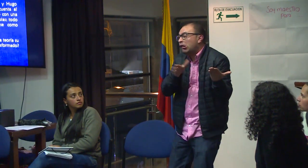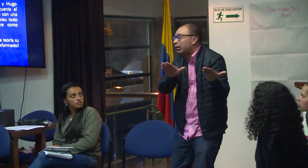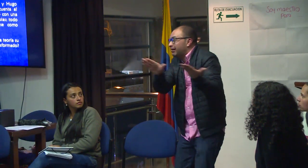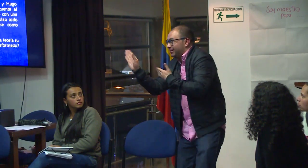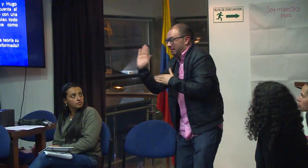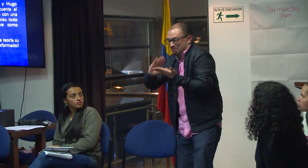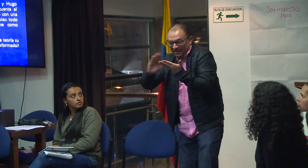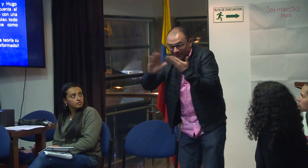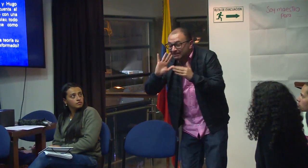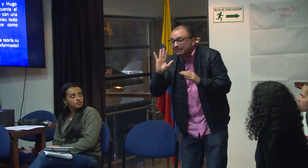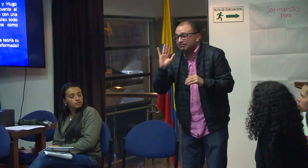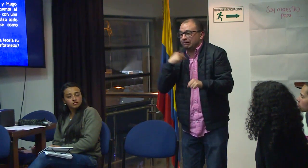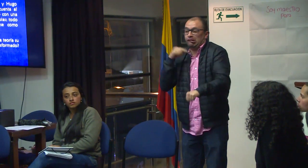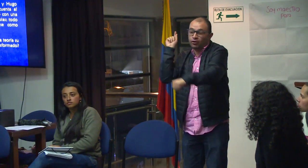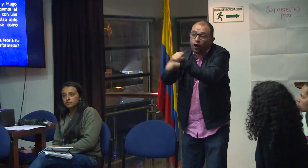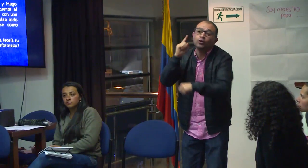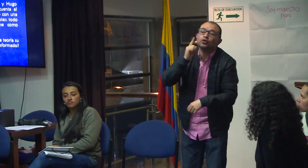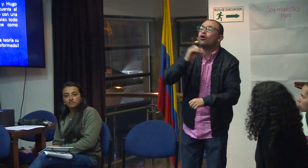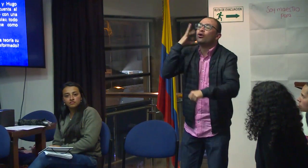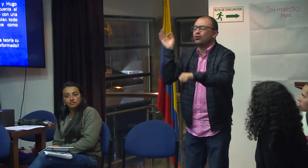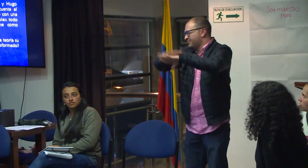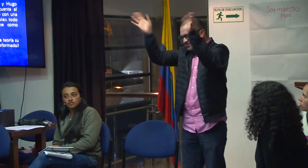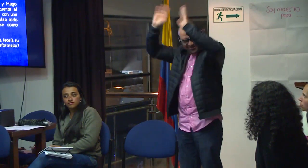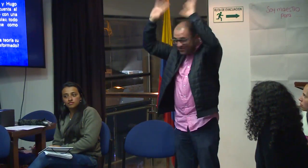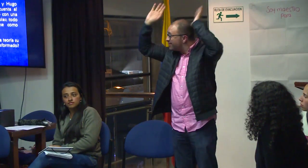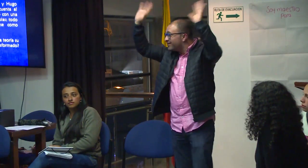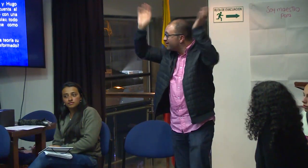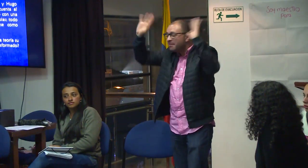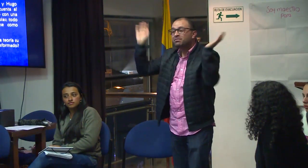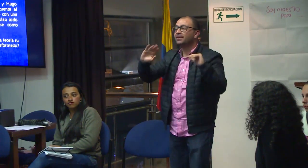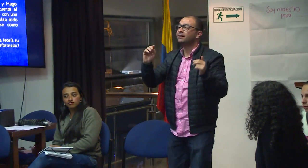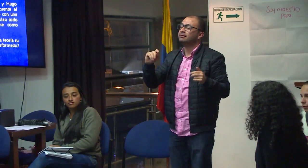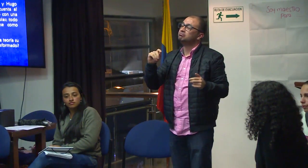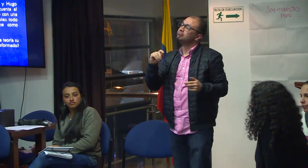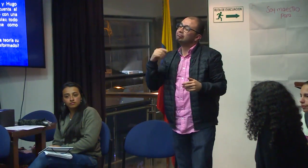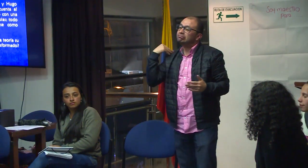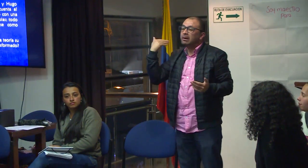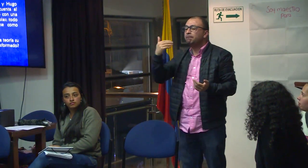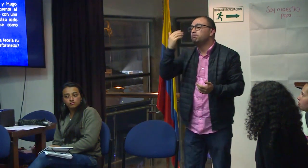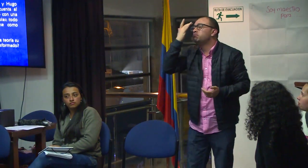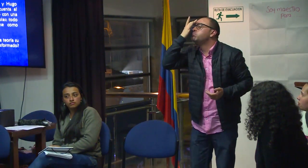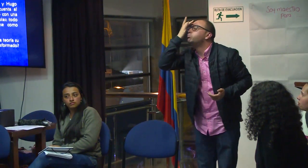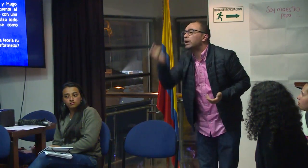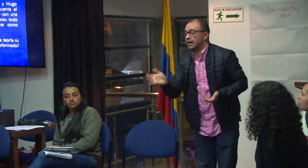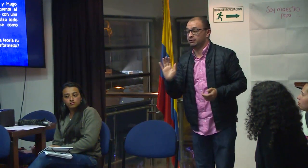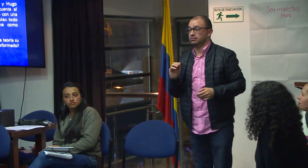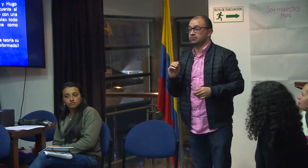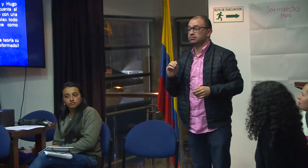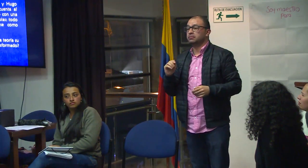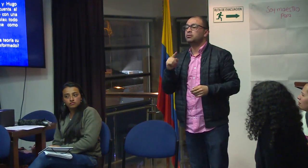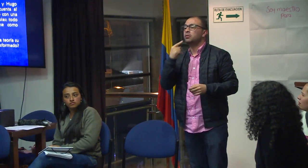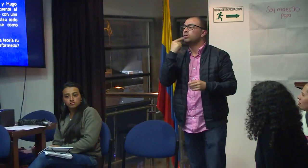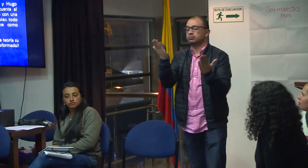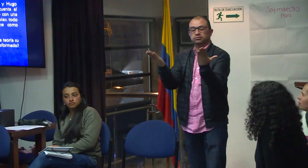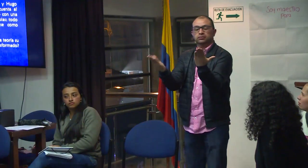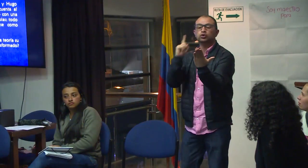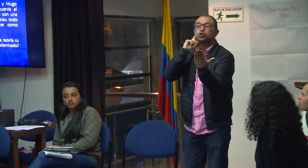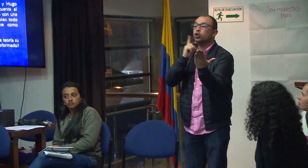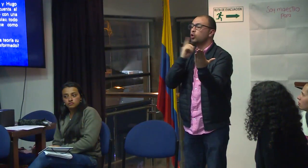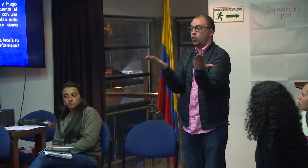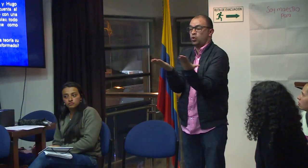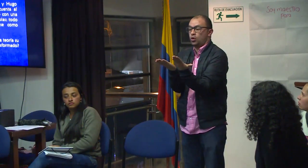Entonces, no sé si, perdón, me desvío un poco del tema, y no es una crítica a las personas sordas o a las personas oyentes.